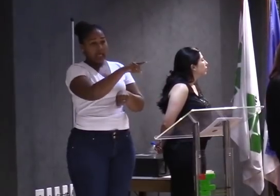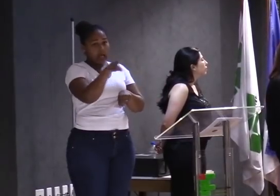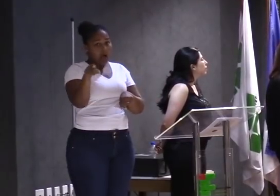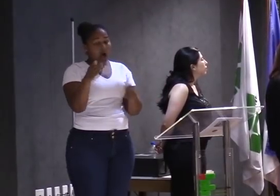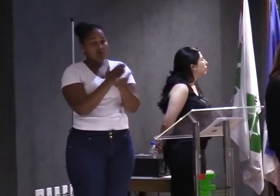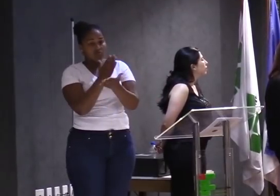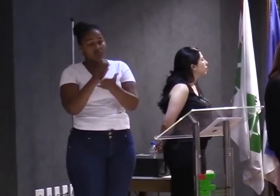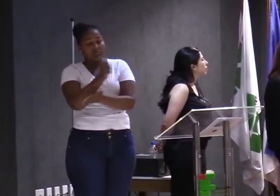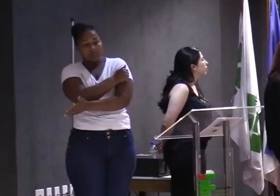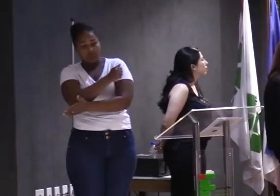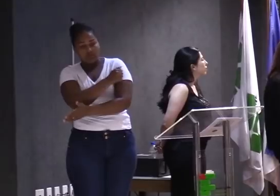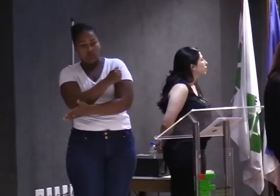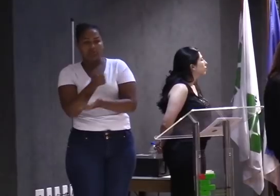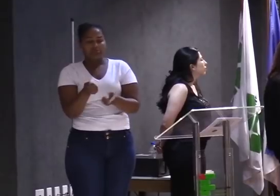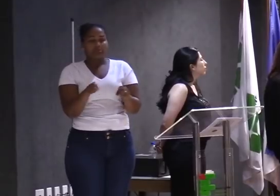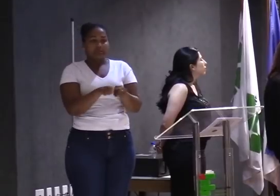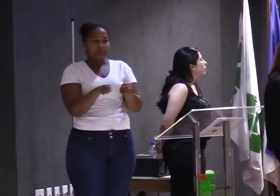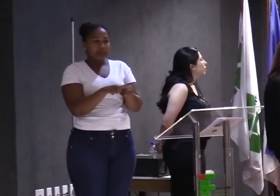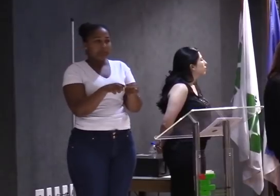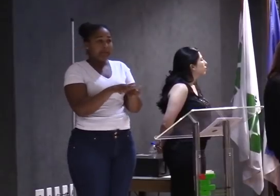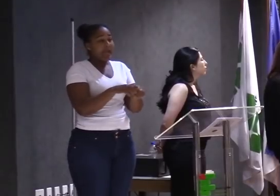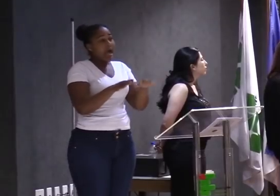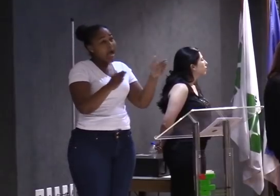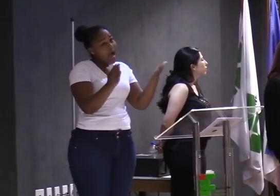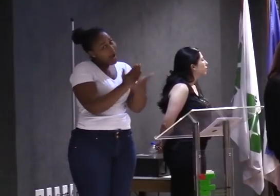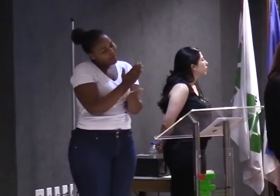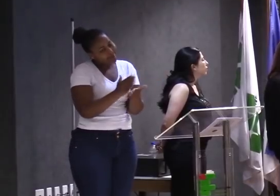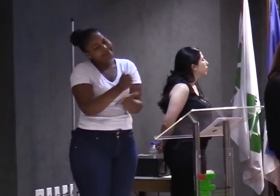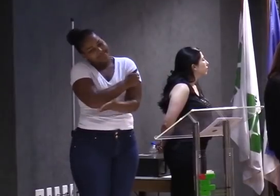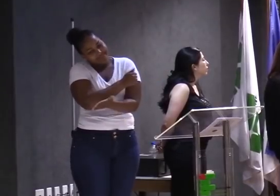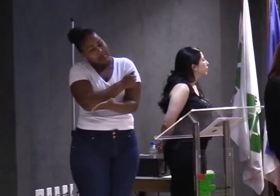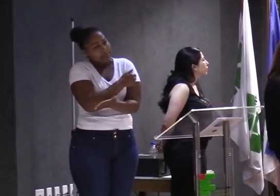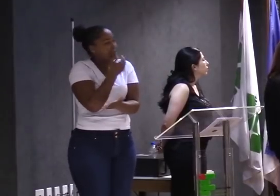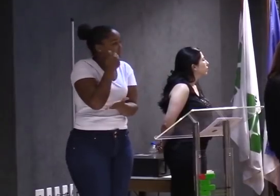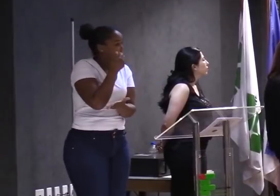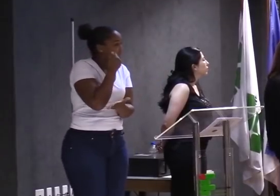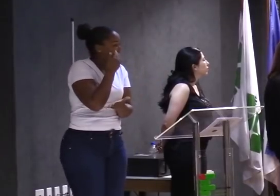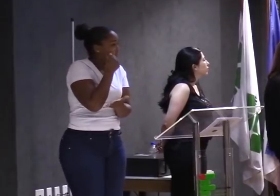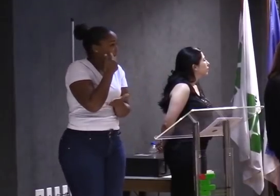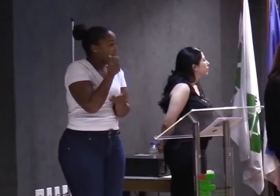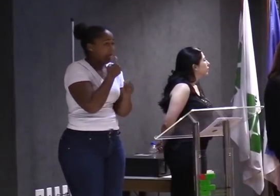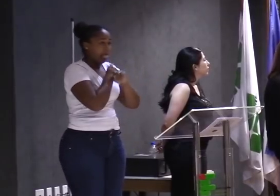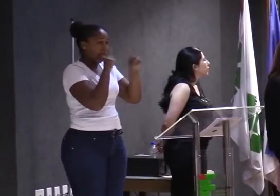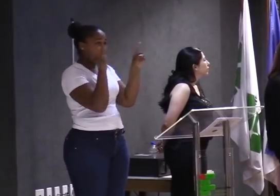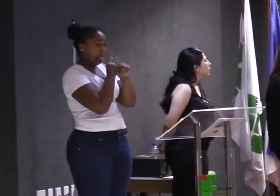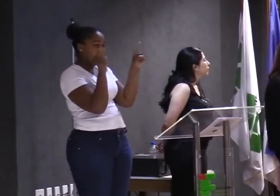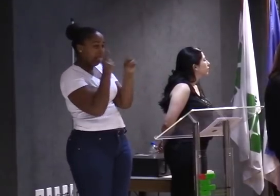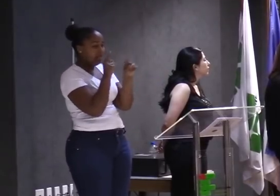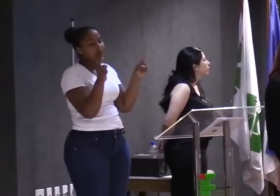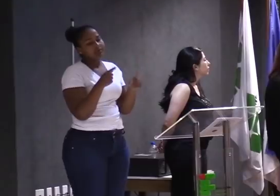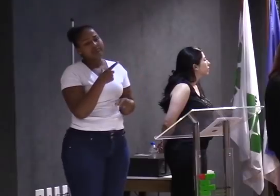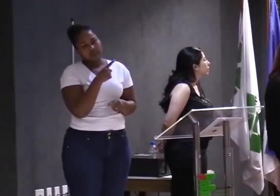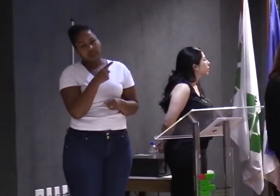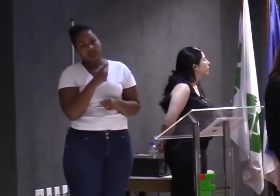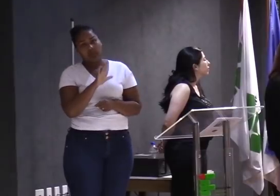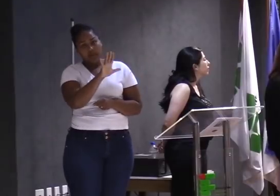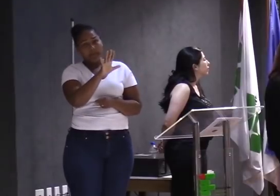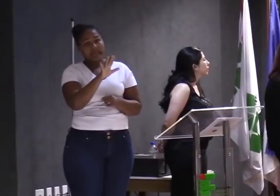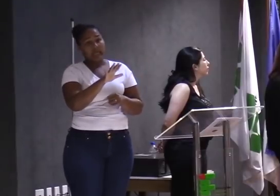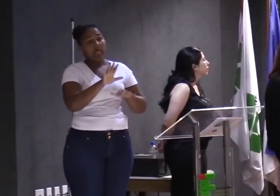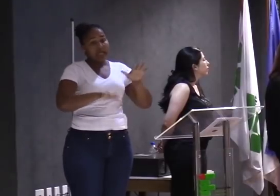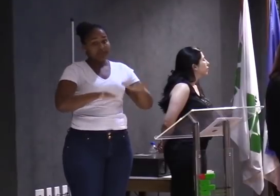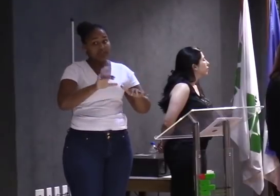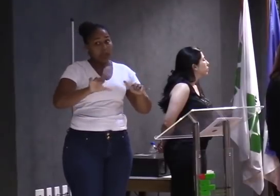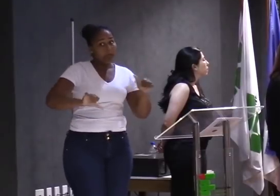assim, receptivos ao método do Chu centrado no aluno, porque eles reclamam que a gente precisa dar um conteúdo. Mas aí eu mudei